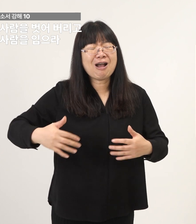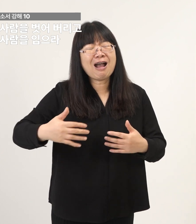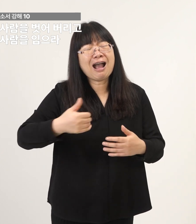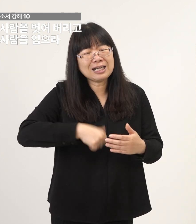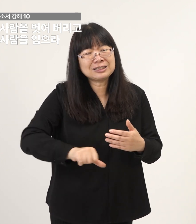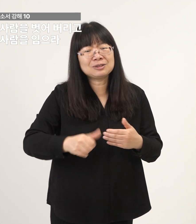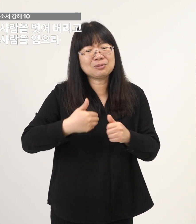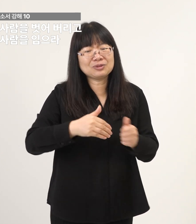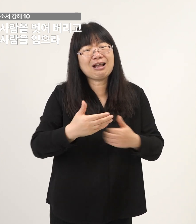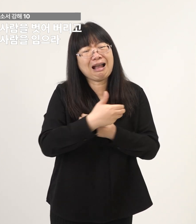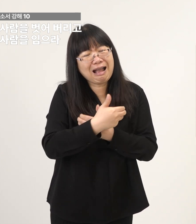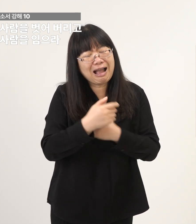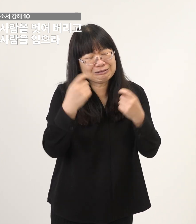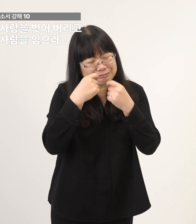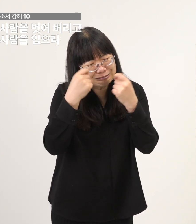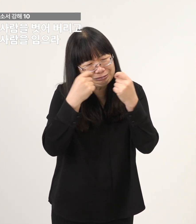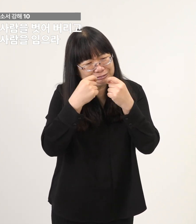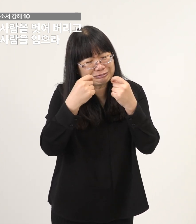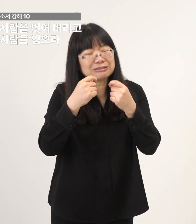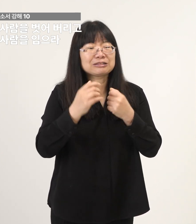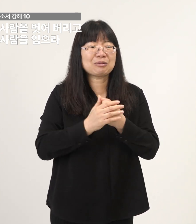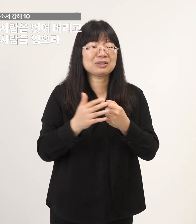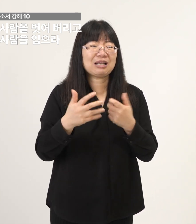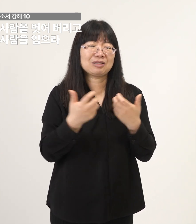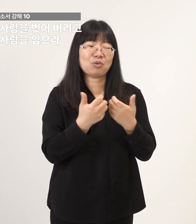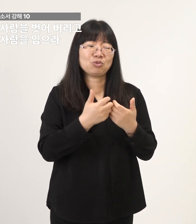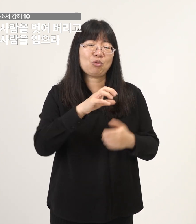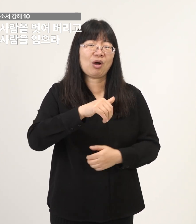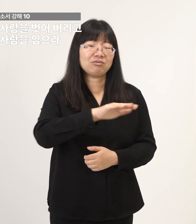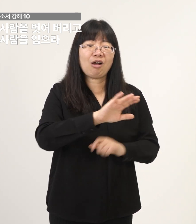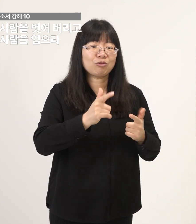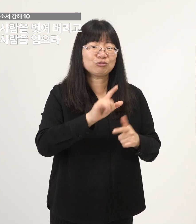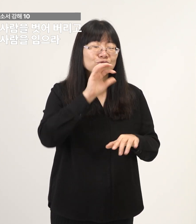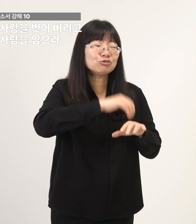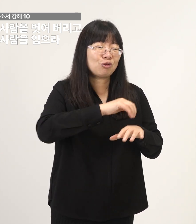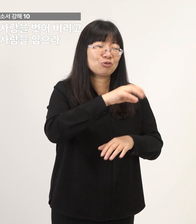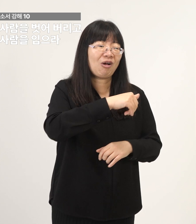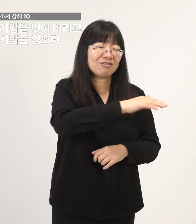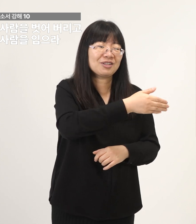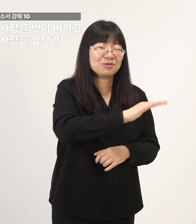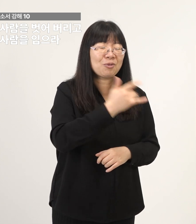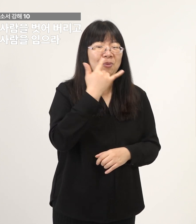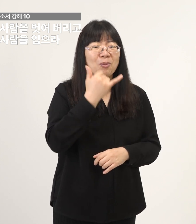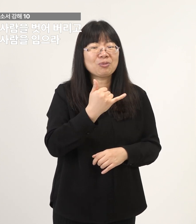막 그러니까 어디 전쟁터 가는 것도 아닌데.